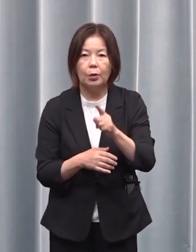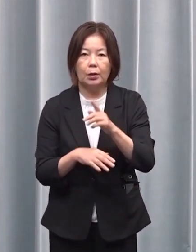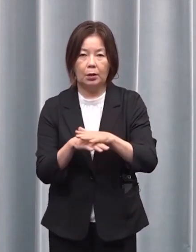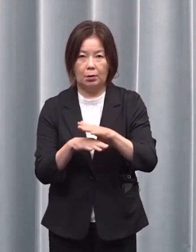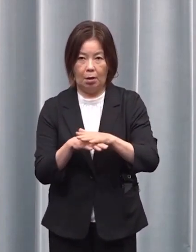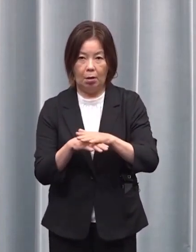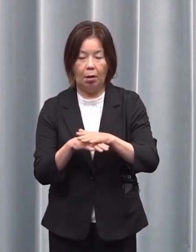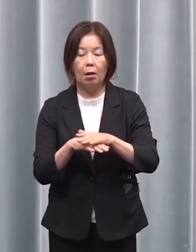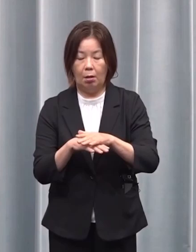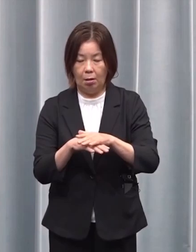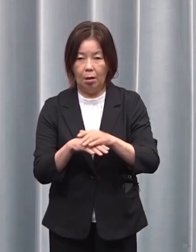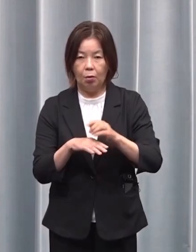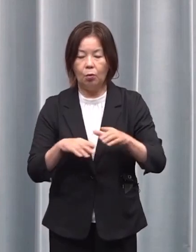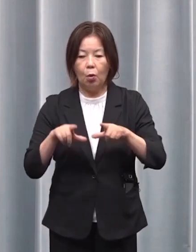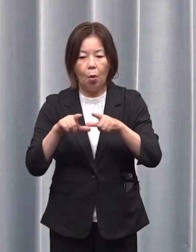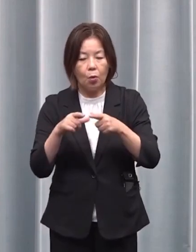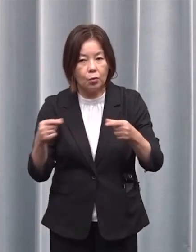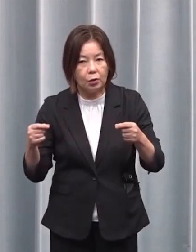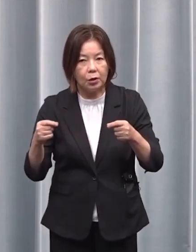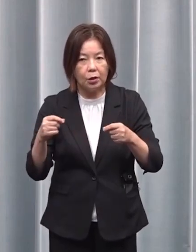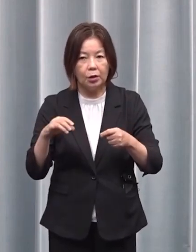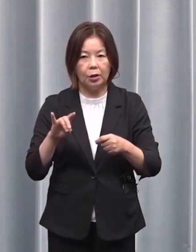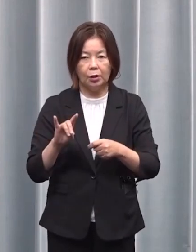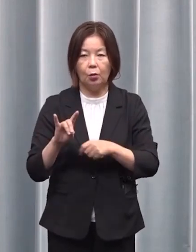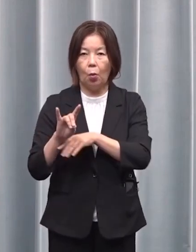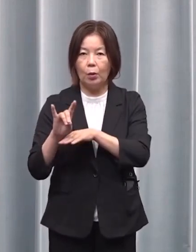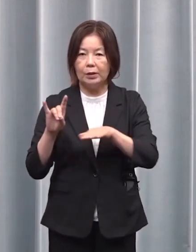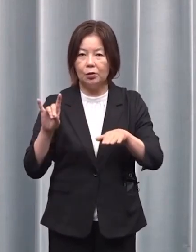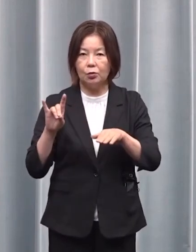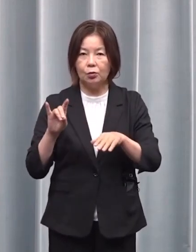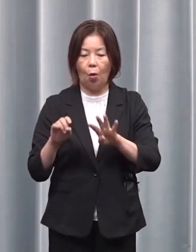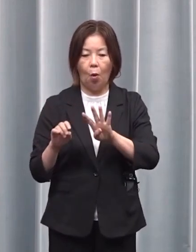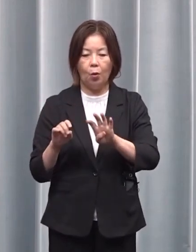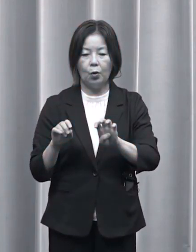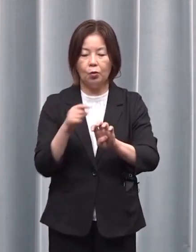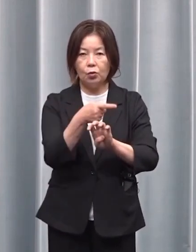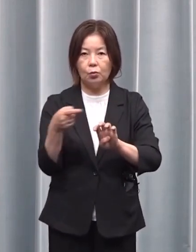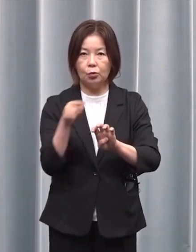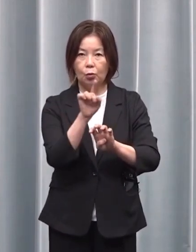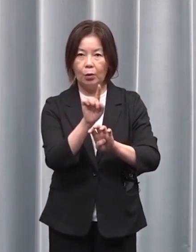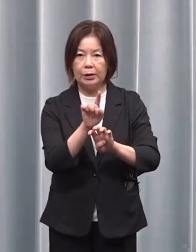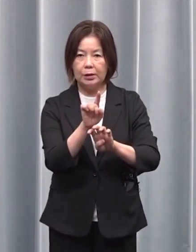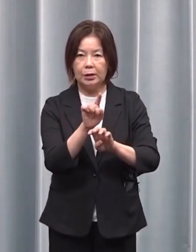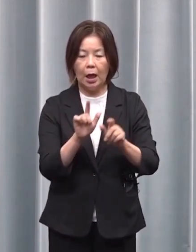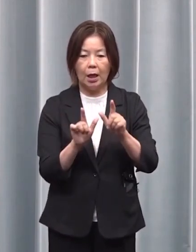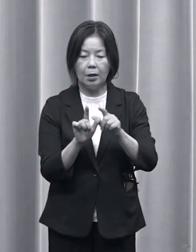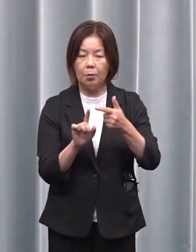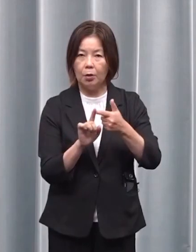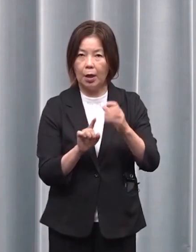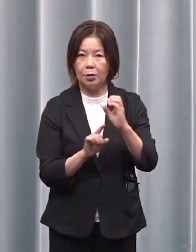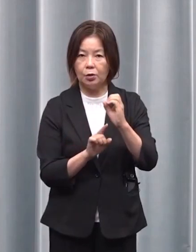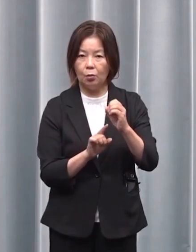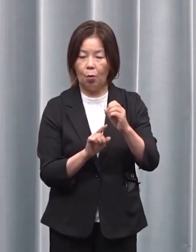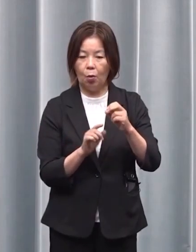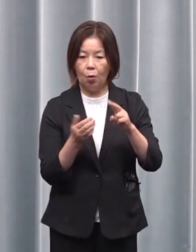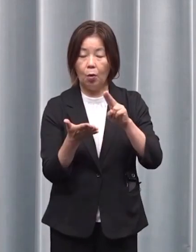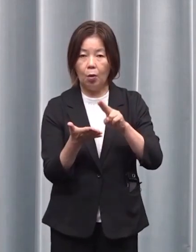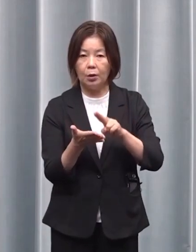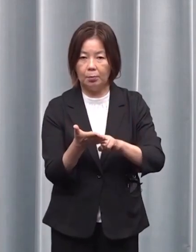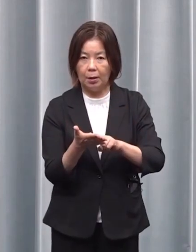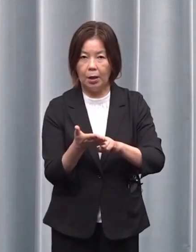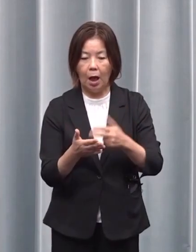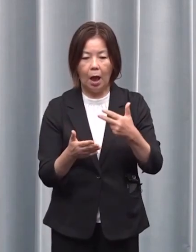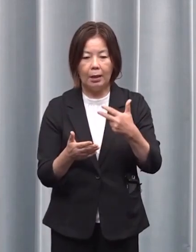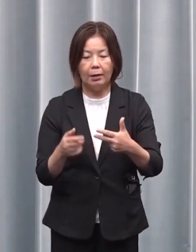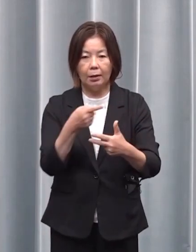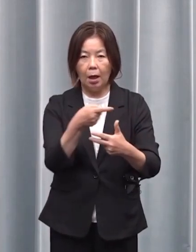の規制基準の40分の1、 WHO が定める飲料水基準の約7分の1の濃